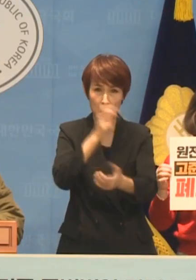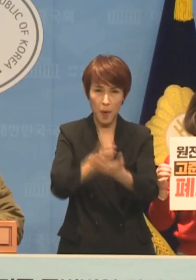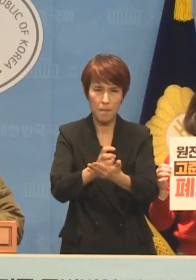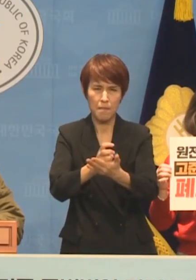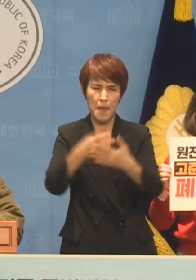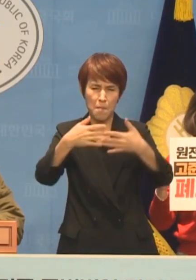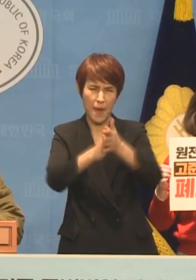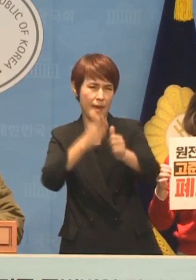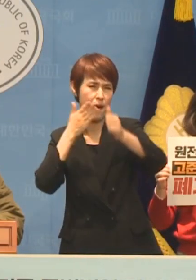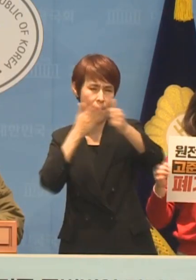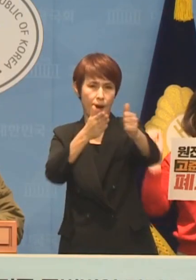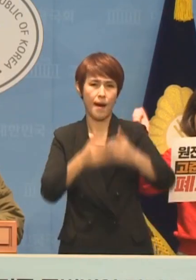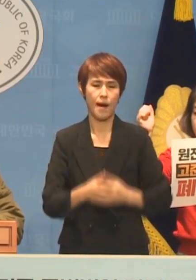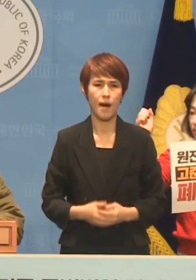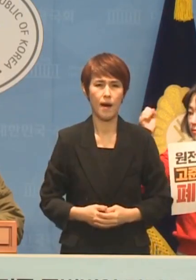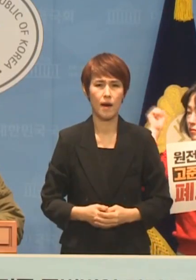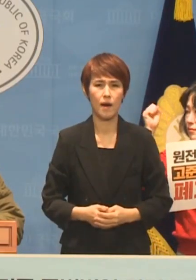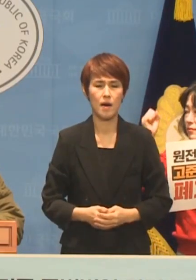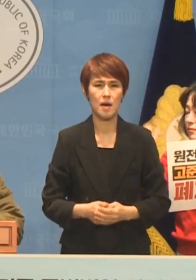폐기하라.